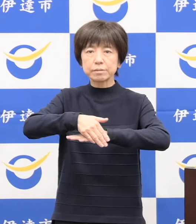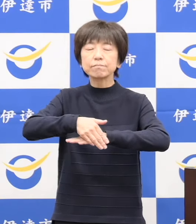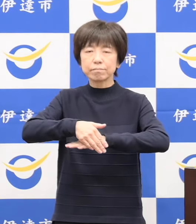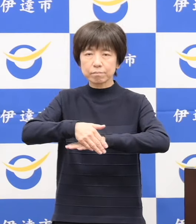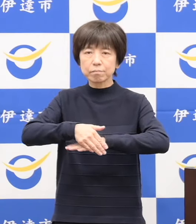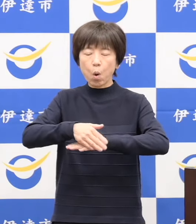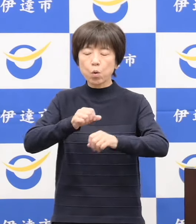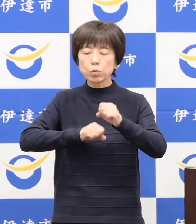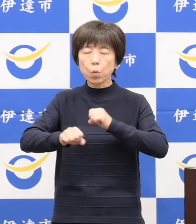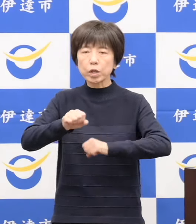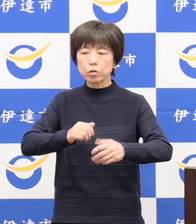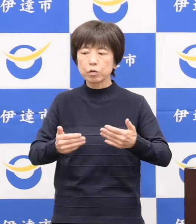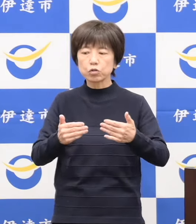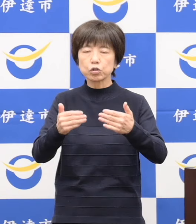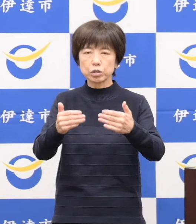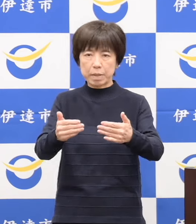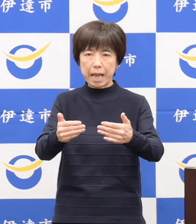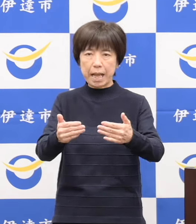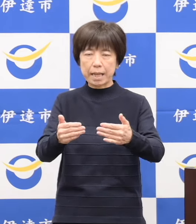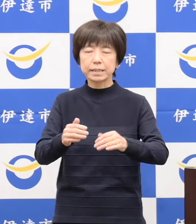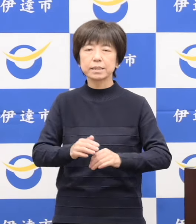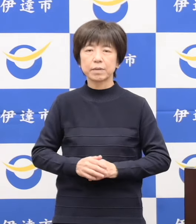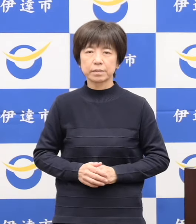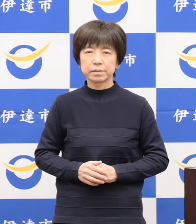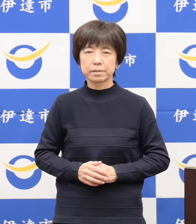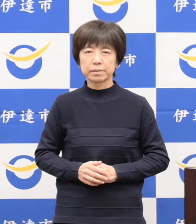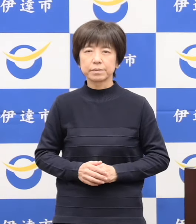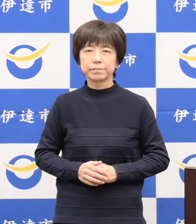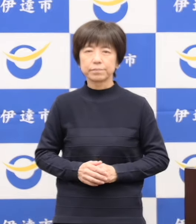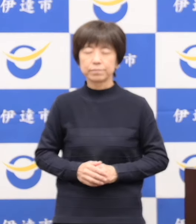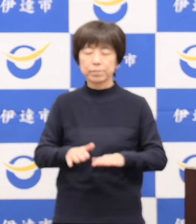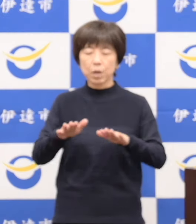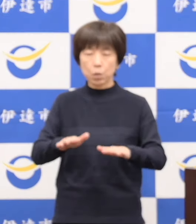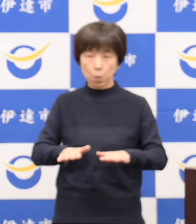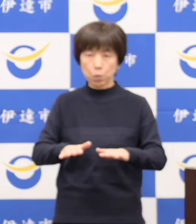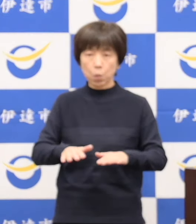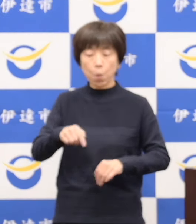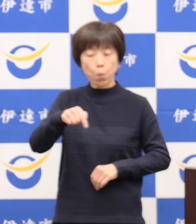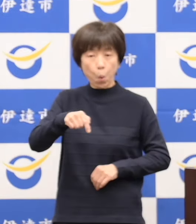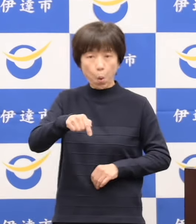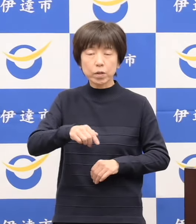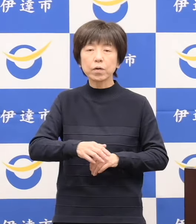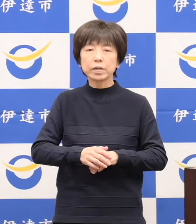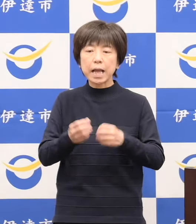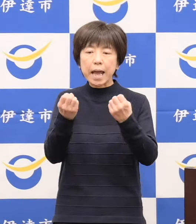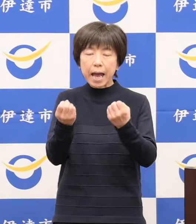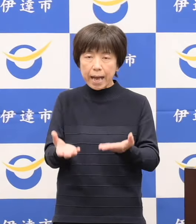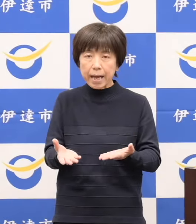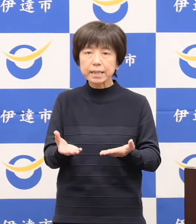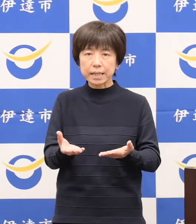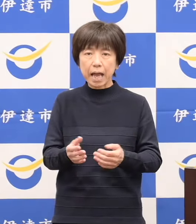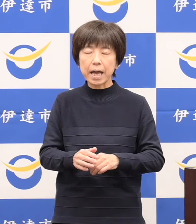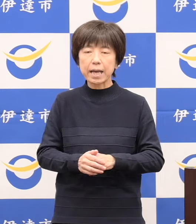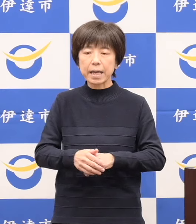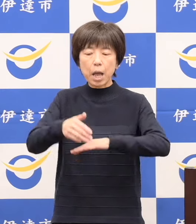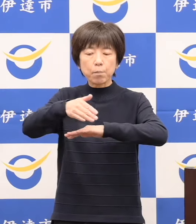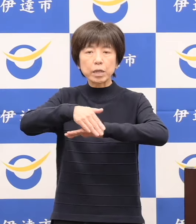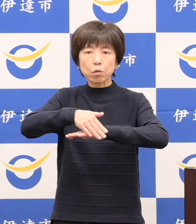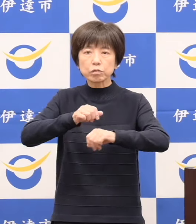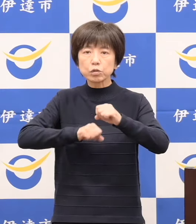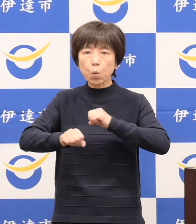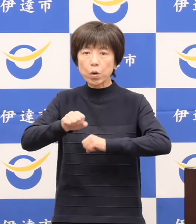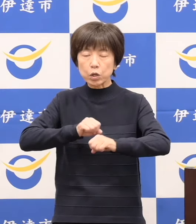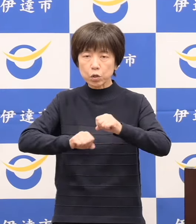口の取り組みを進めているところであります。この度本庁舎におきまして新たなスマート窓口の取り組